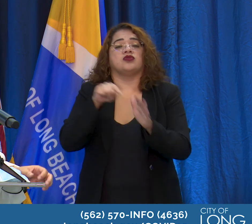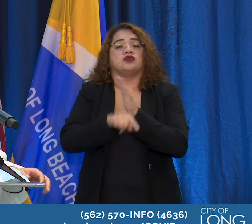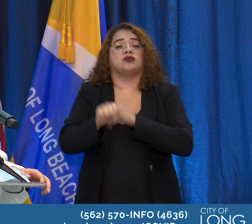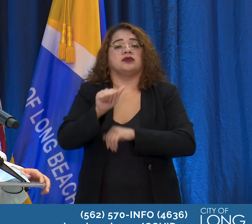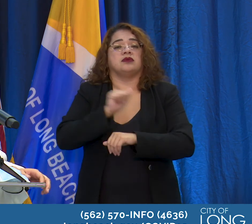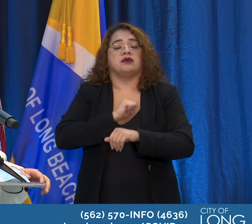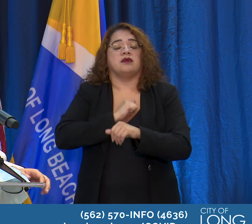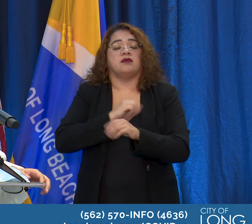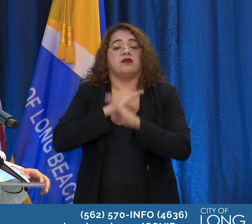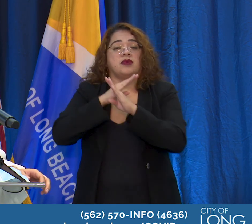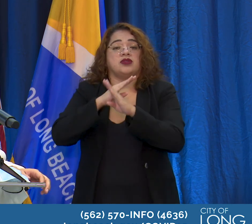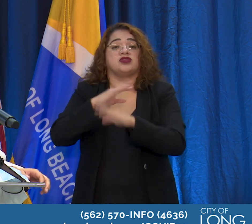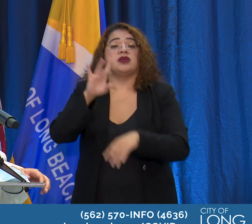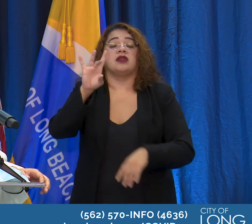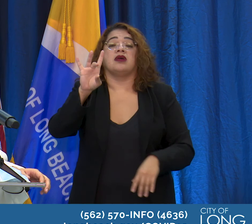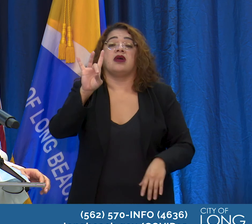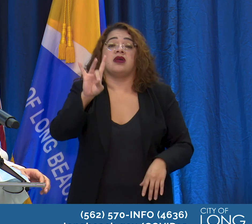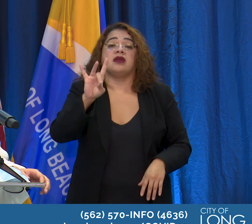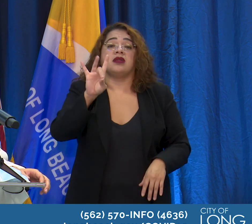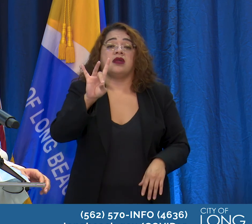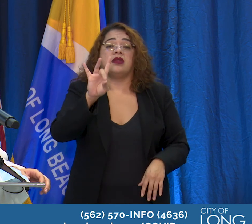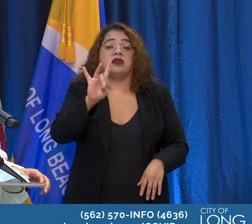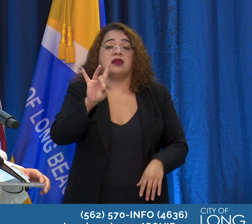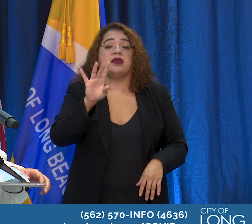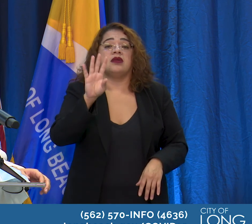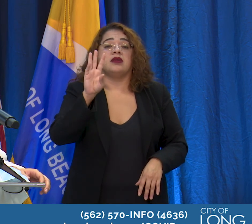suicidio es